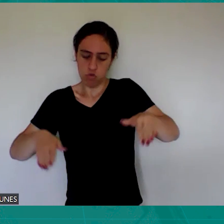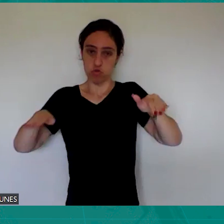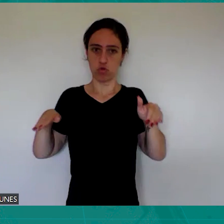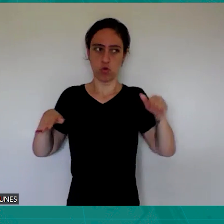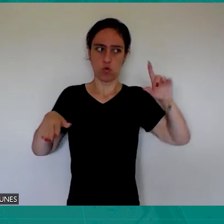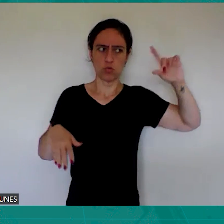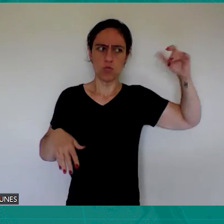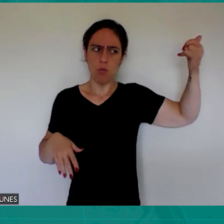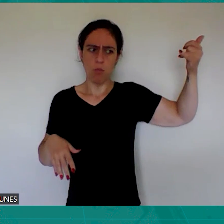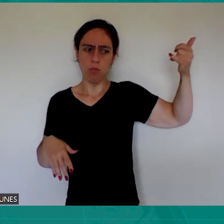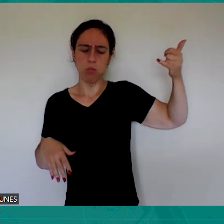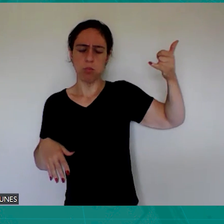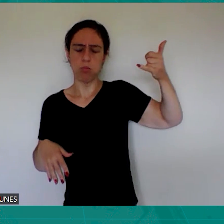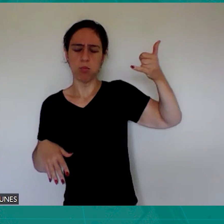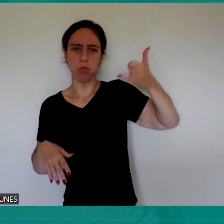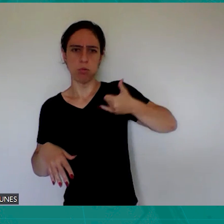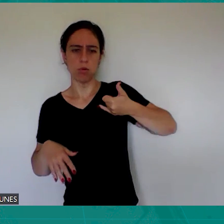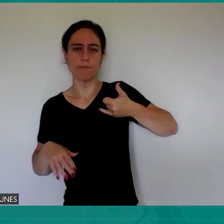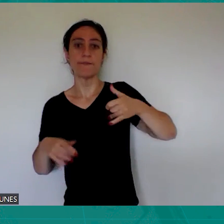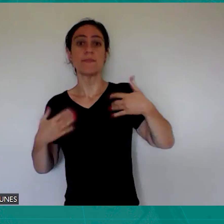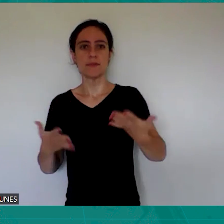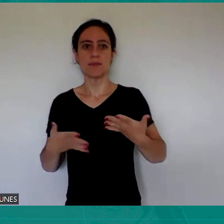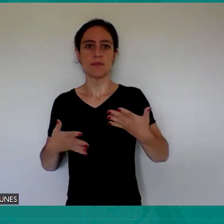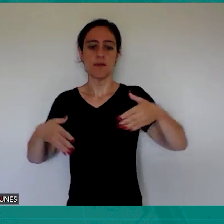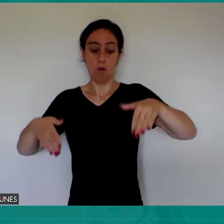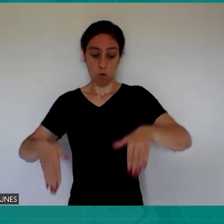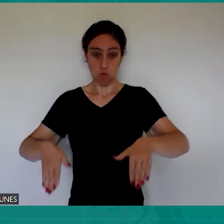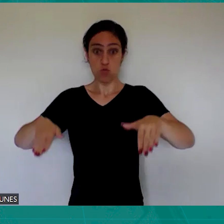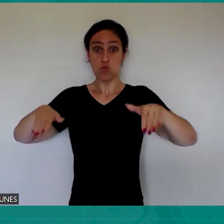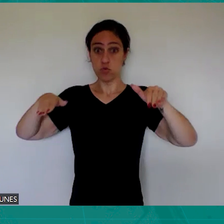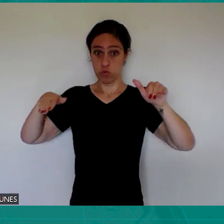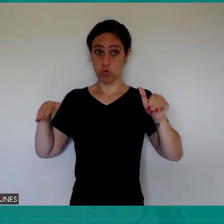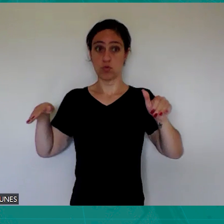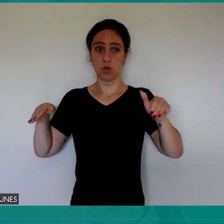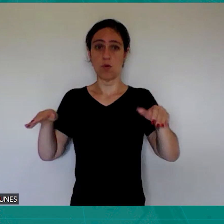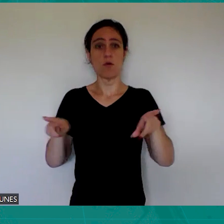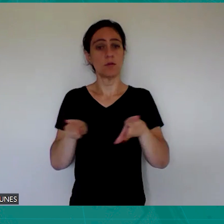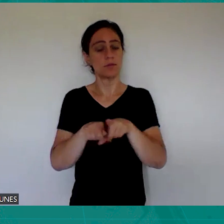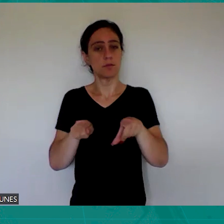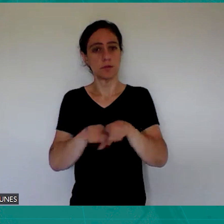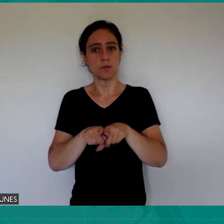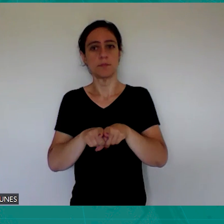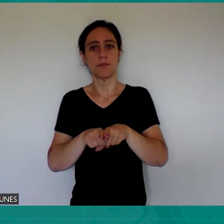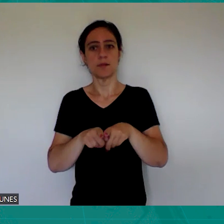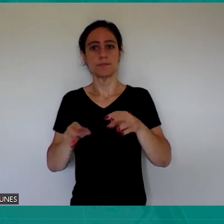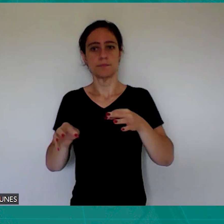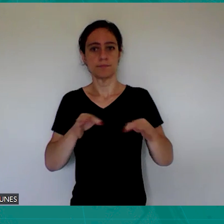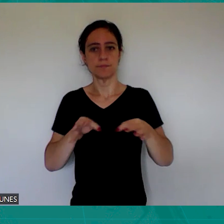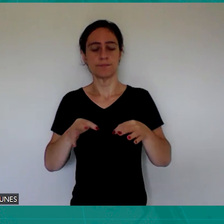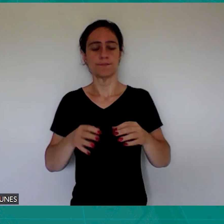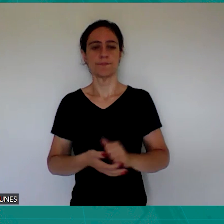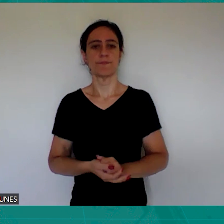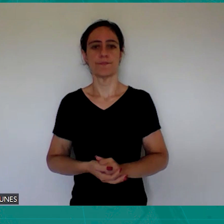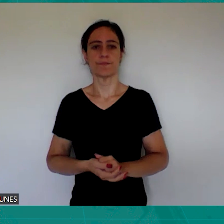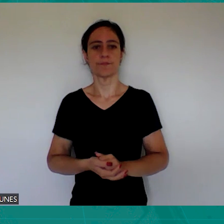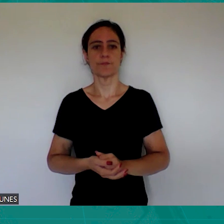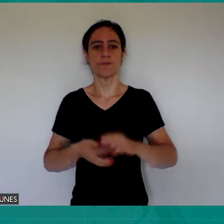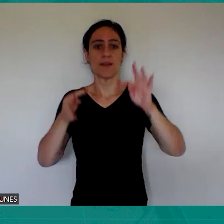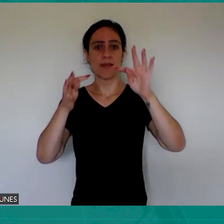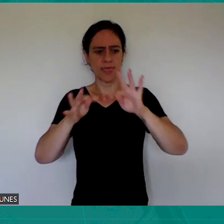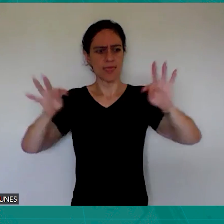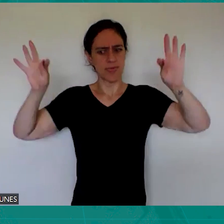trono de Deus, né, clama, vindica isso, né? Grande voz: eis o tabernáculo